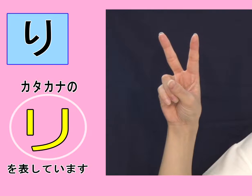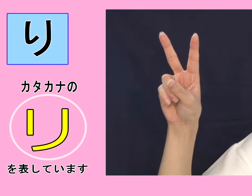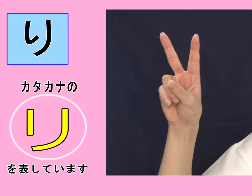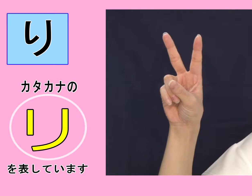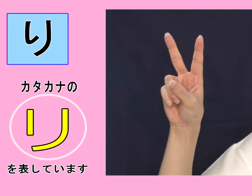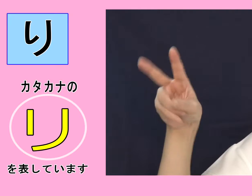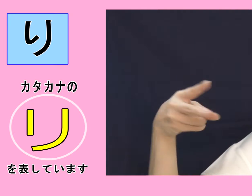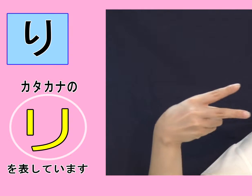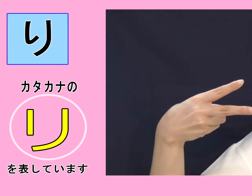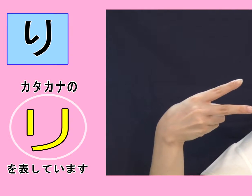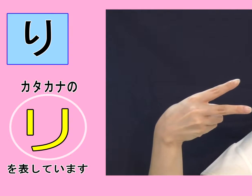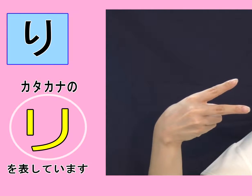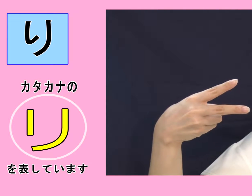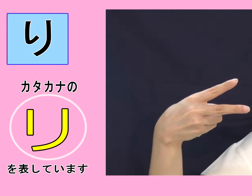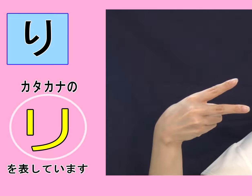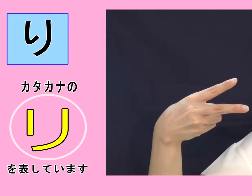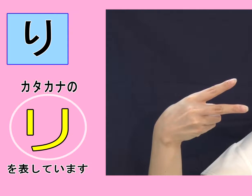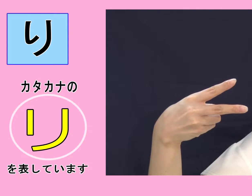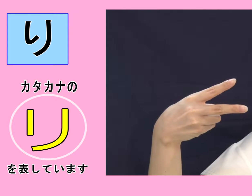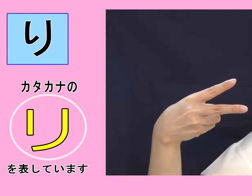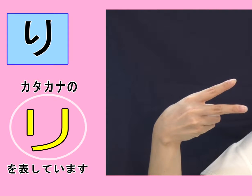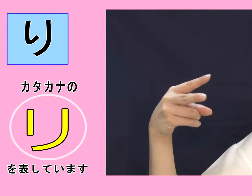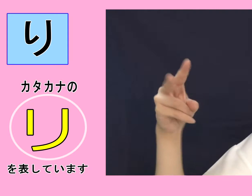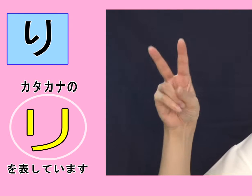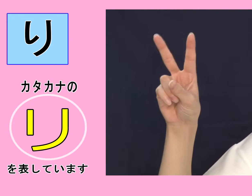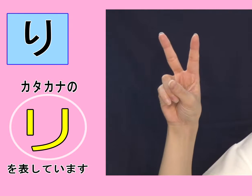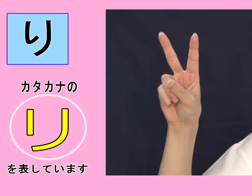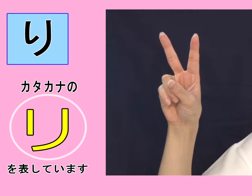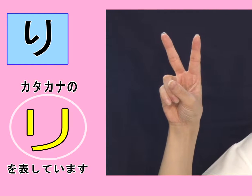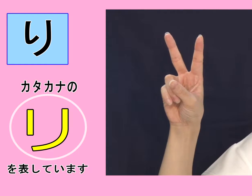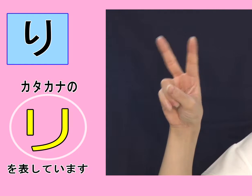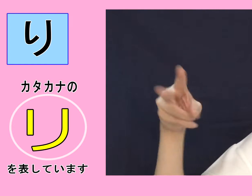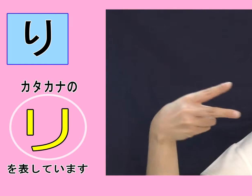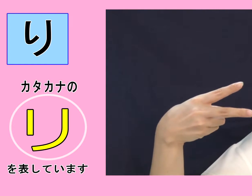カタカナのリを表しています。